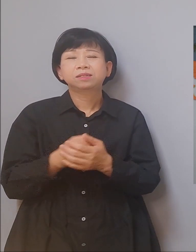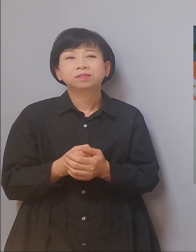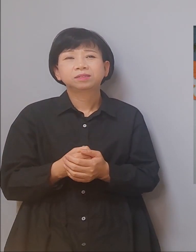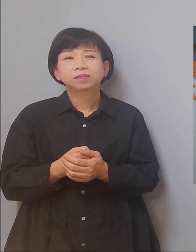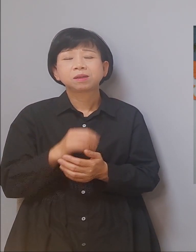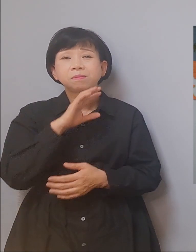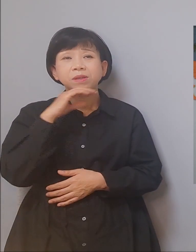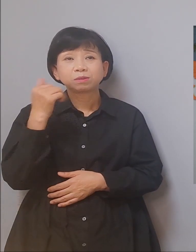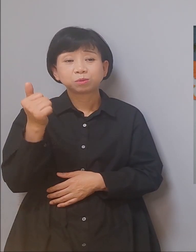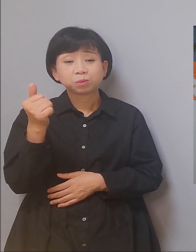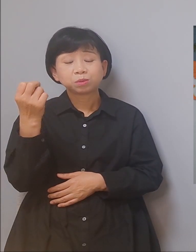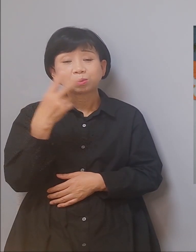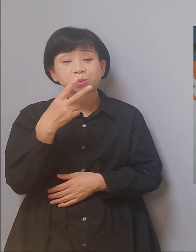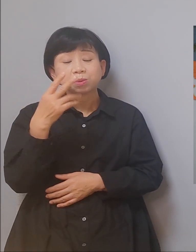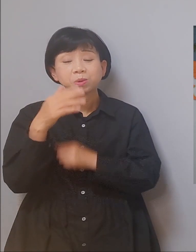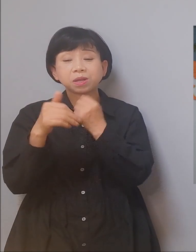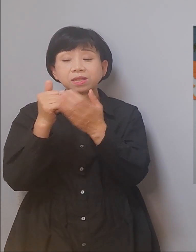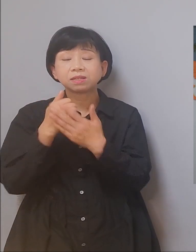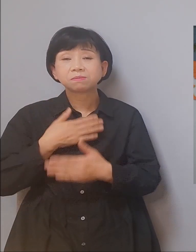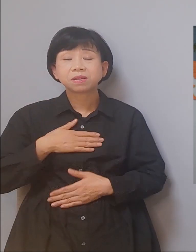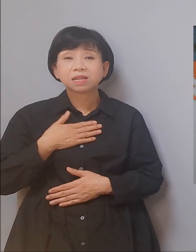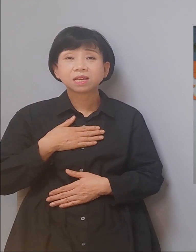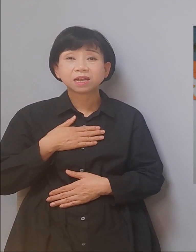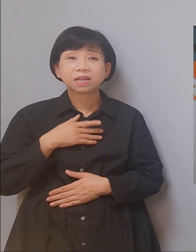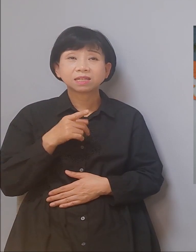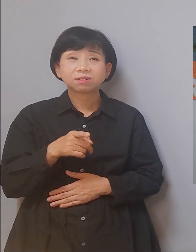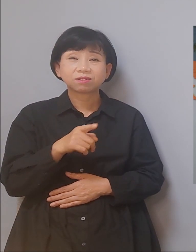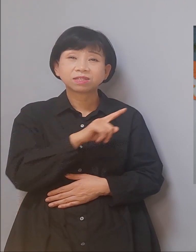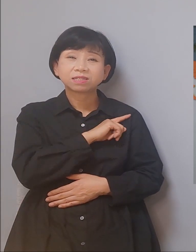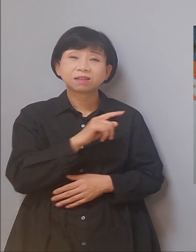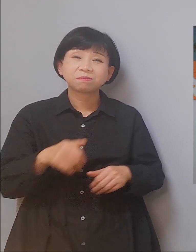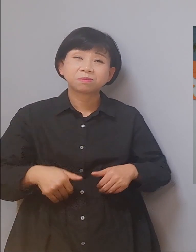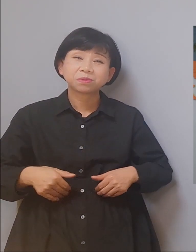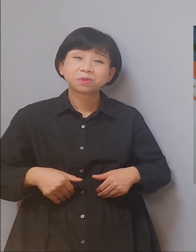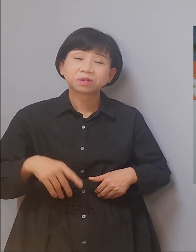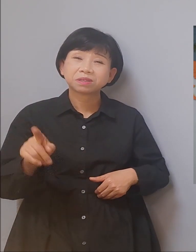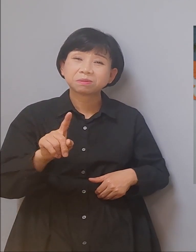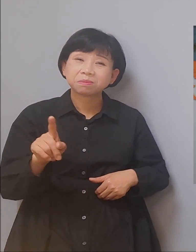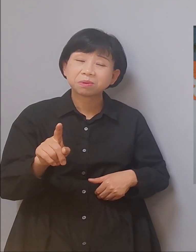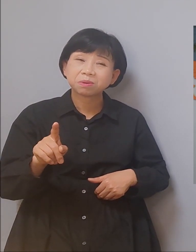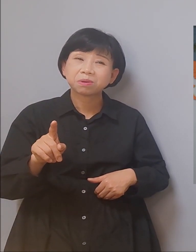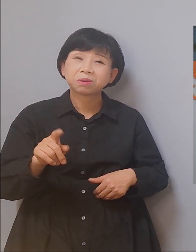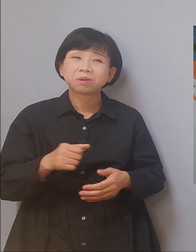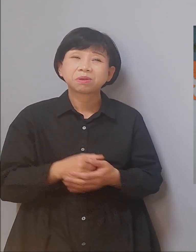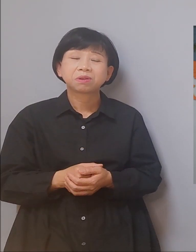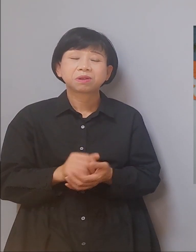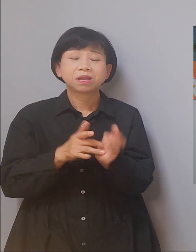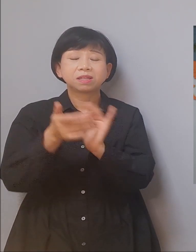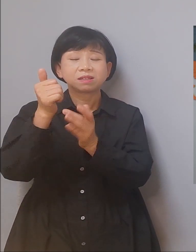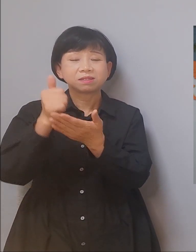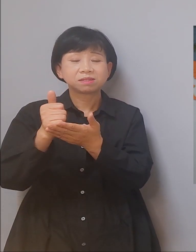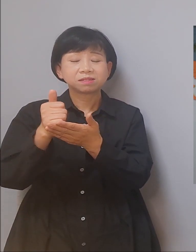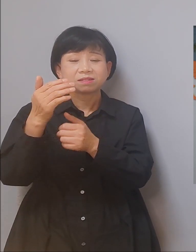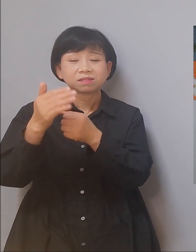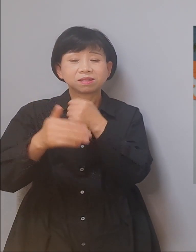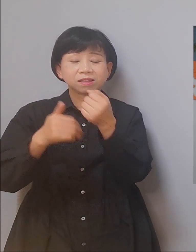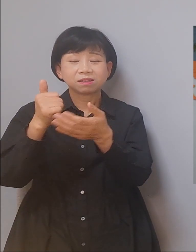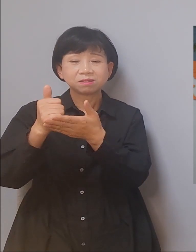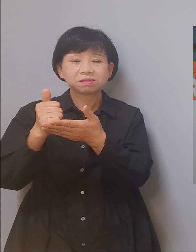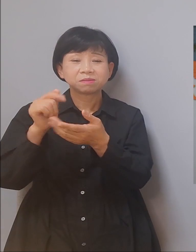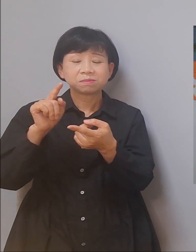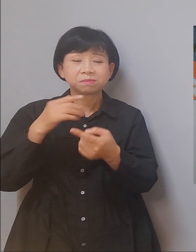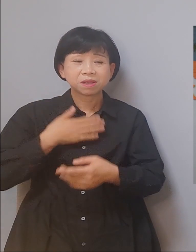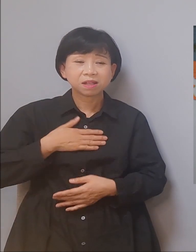베드로는 또한 그 하나님을 알아감에 있어서 가장 먼저 우리가 무엇을 하나님에 대해서 예수 그리스도에 대해서 알기를 원하는지